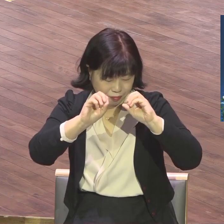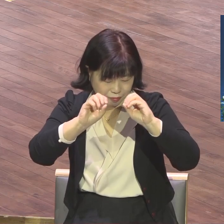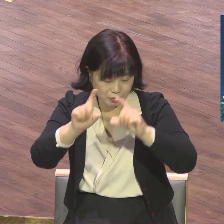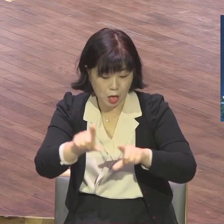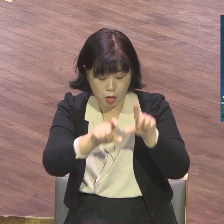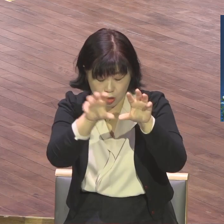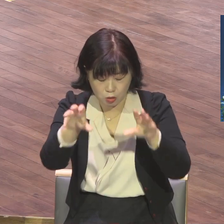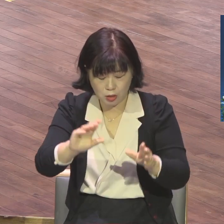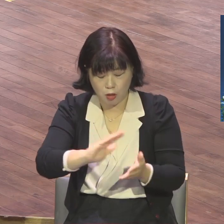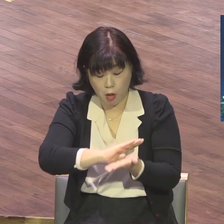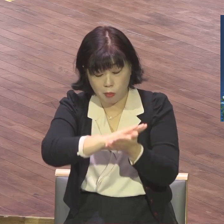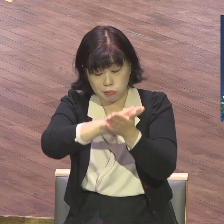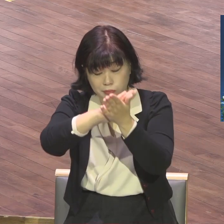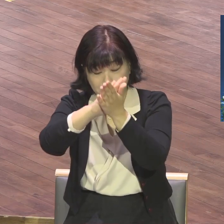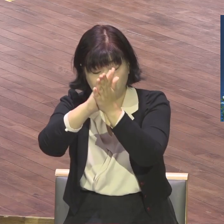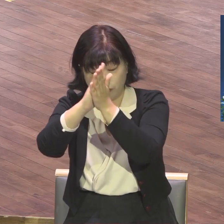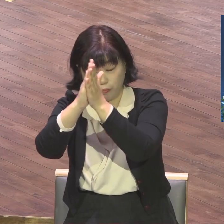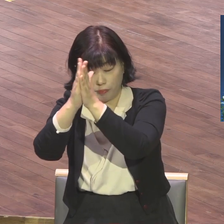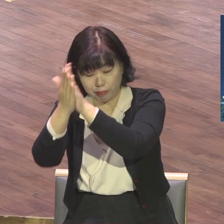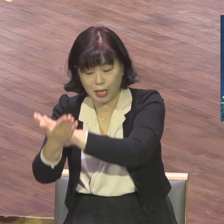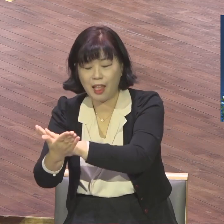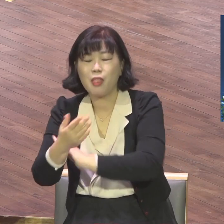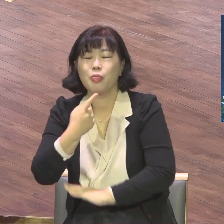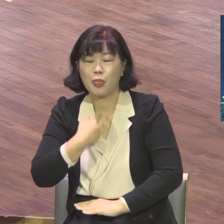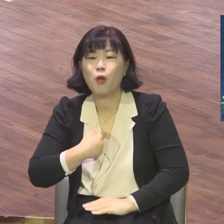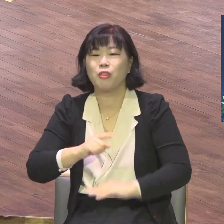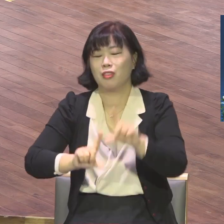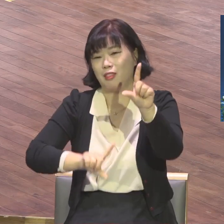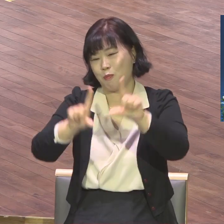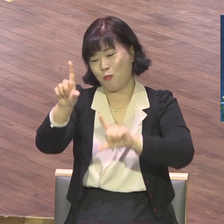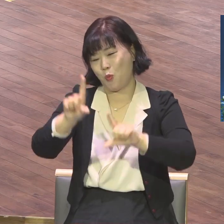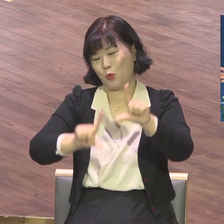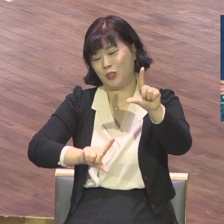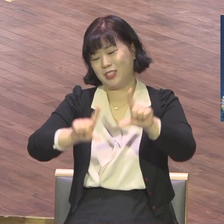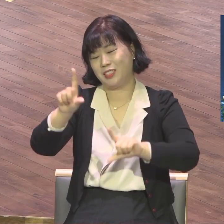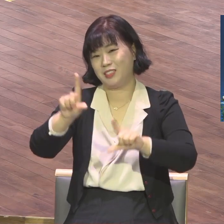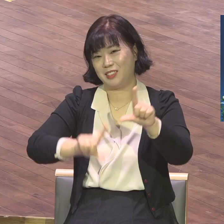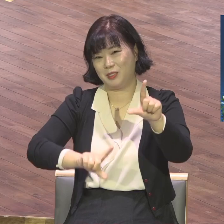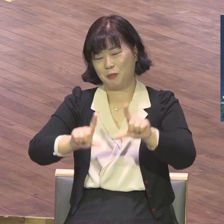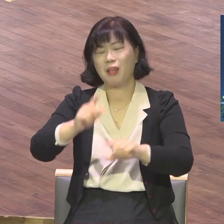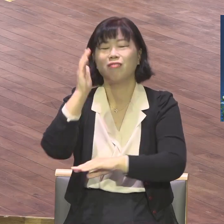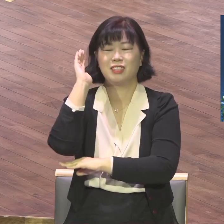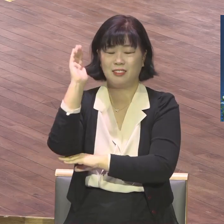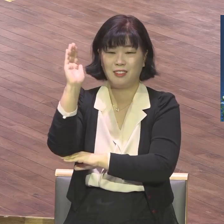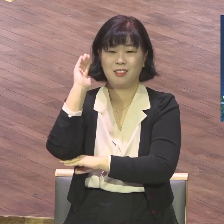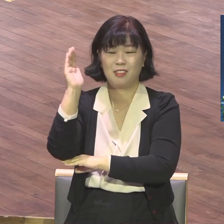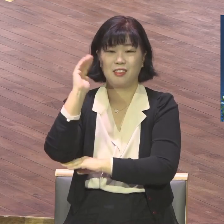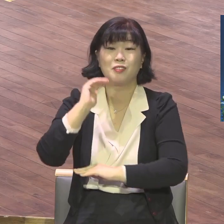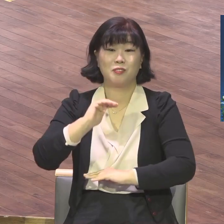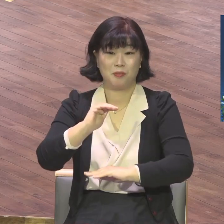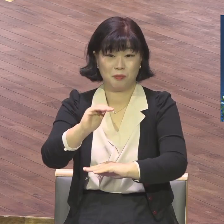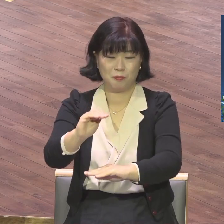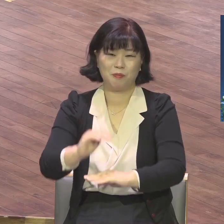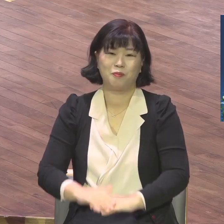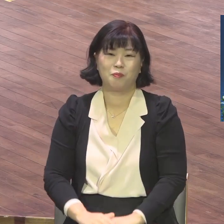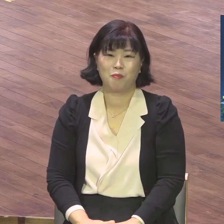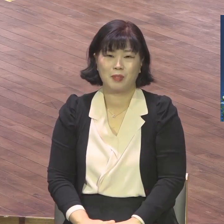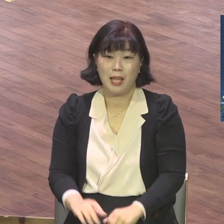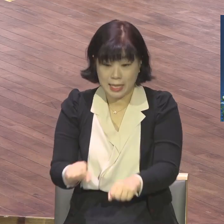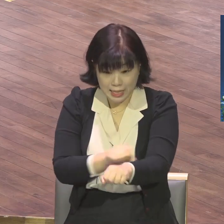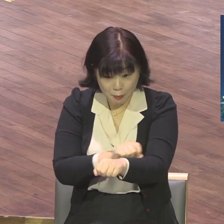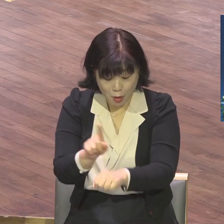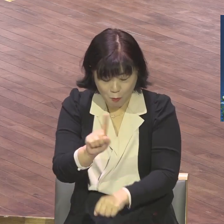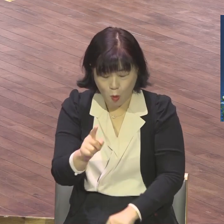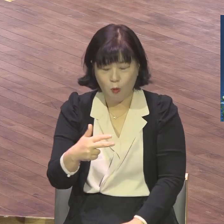나가는 여정이 파노라마처럼 그렇게 잘 펼쳐졌습니다. 특별히 서대반 집사의